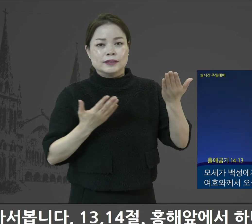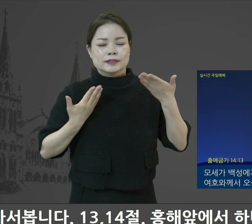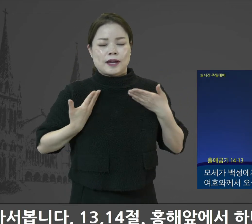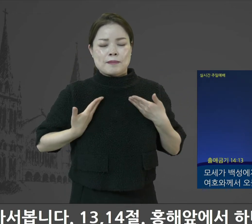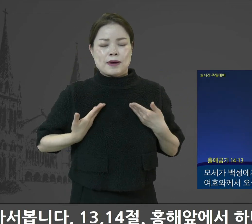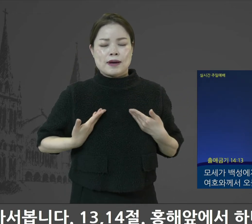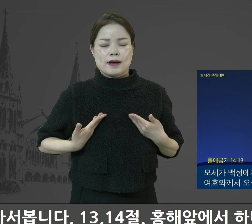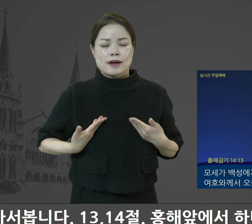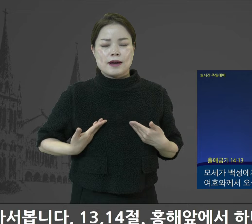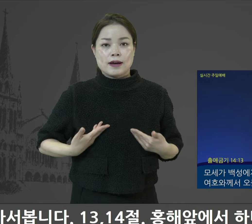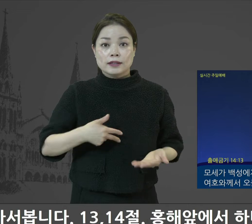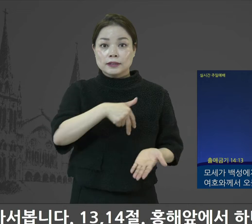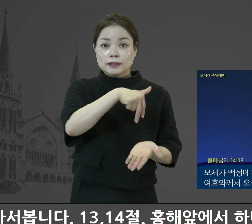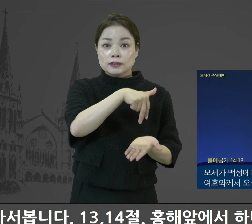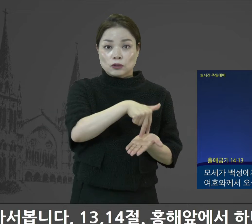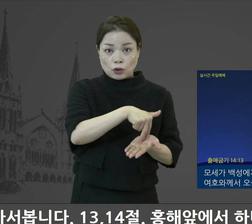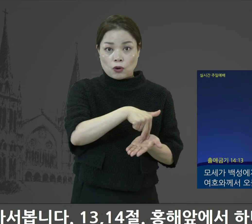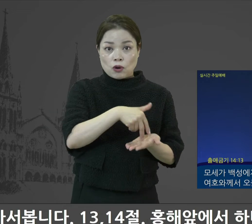서서